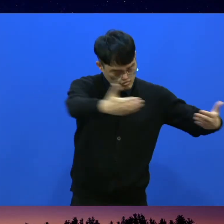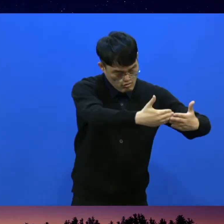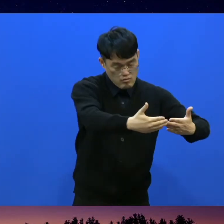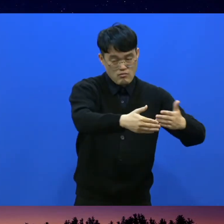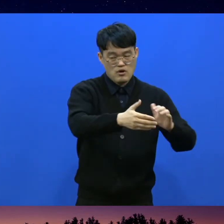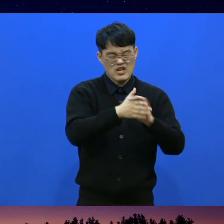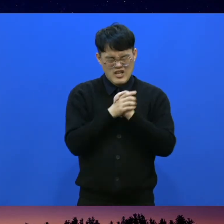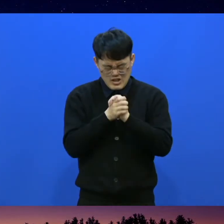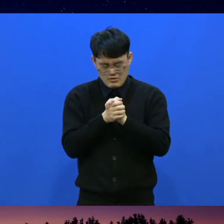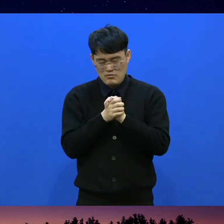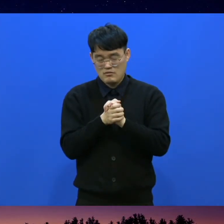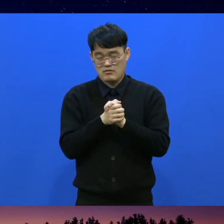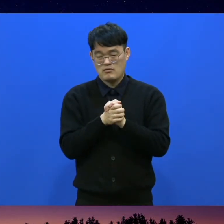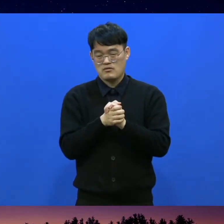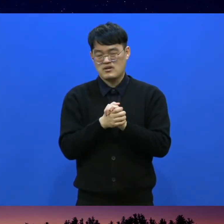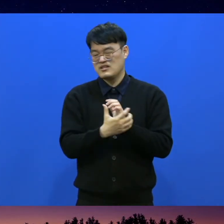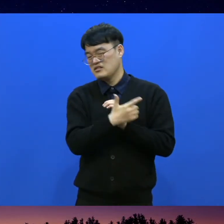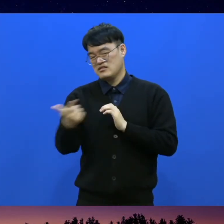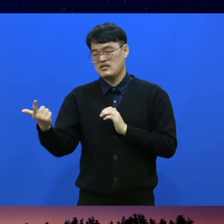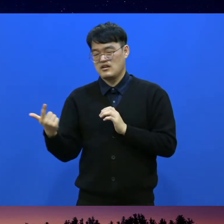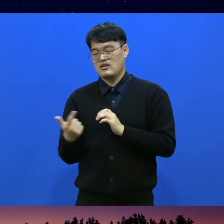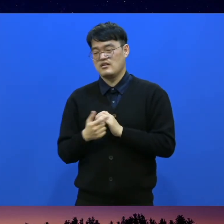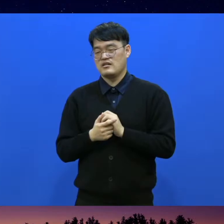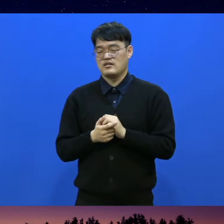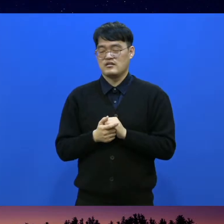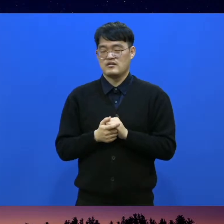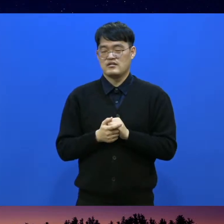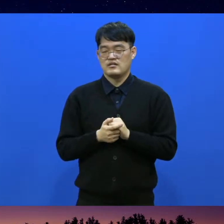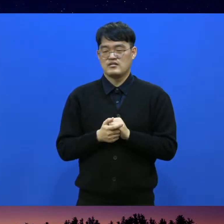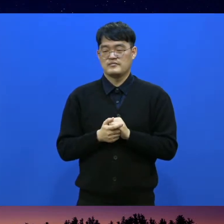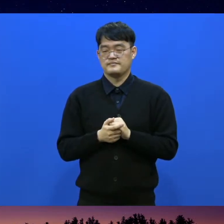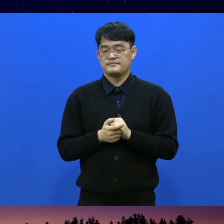기도도 좀 방대하게 월드와이드, 그죠?